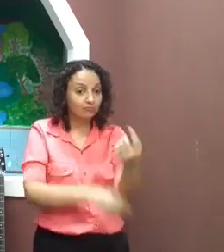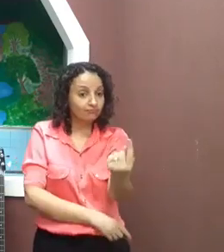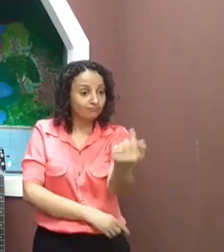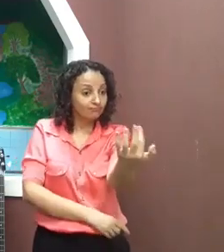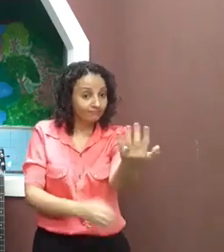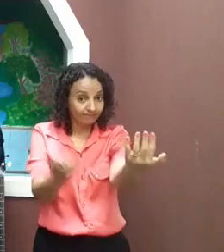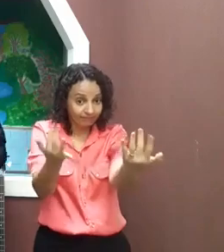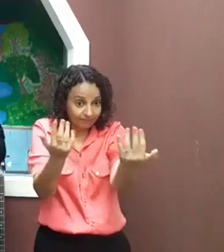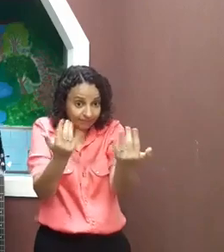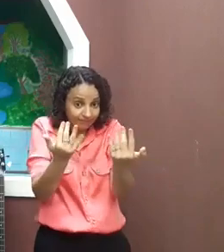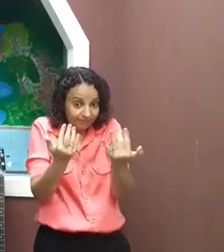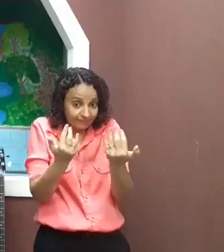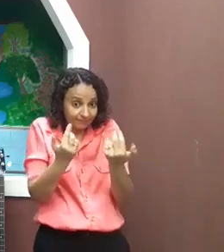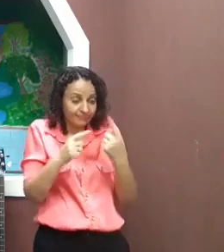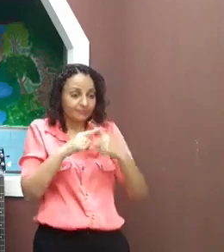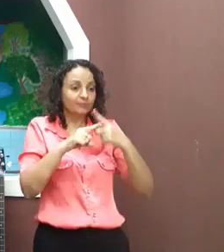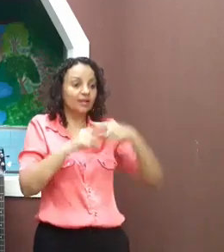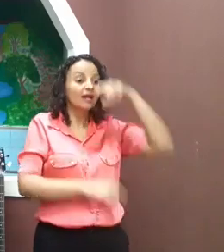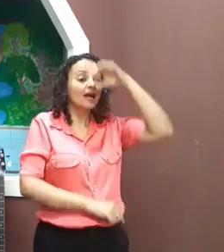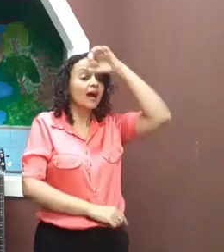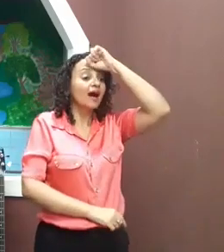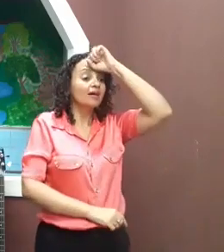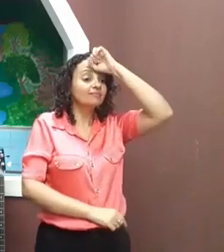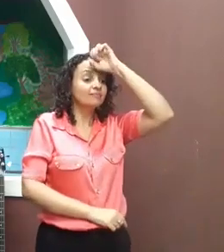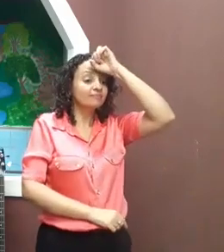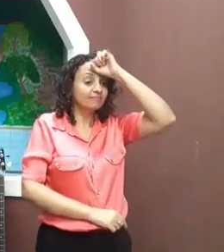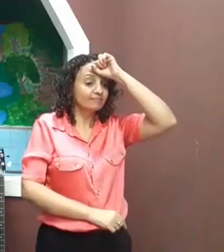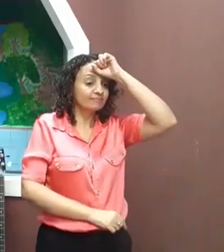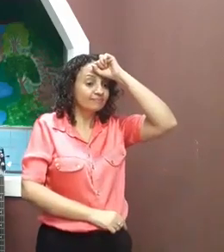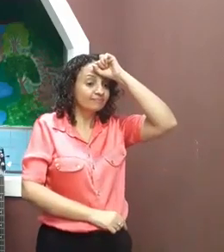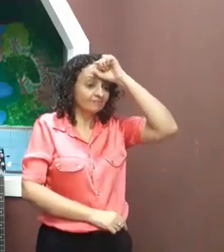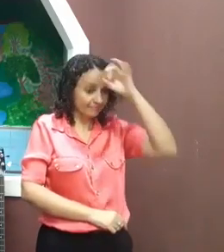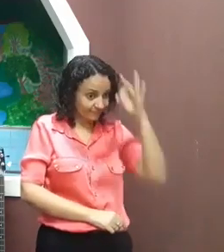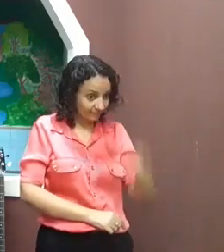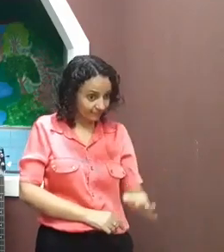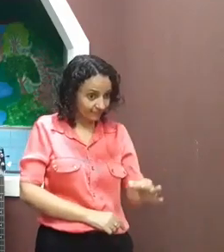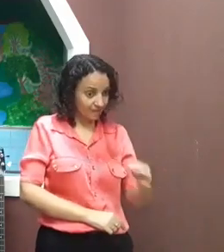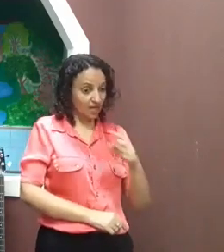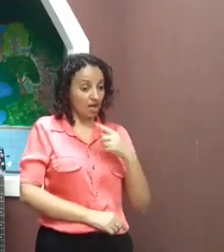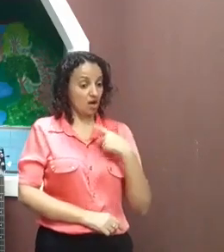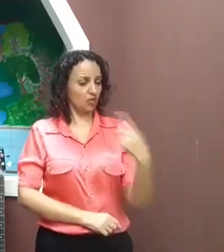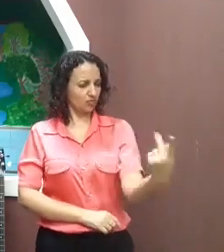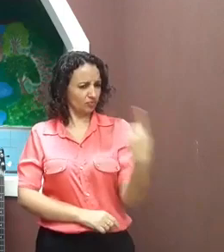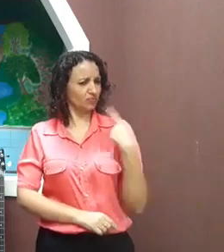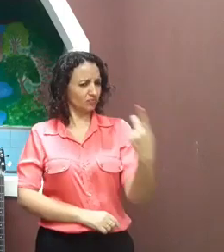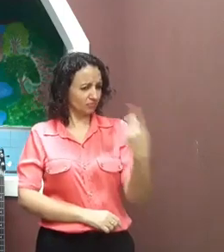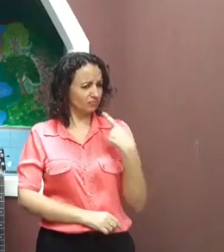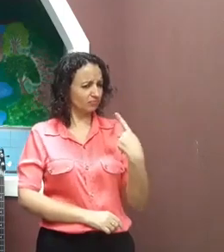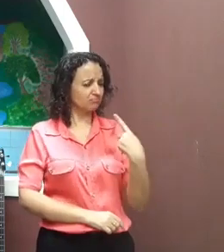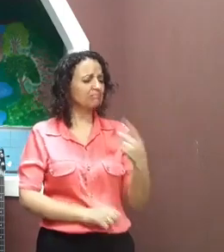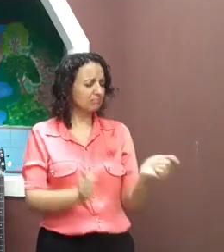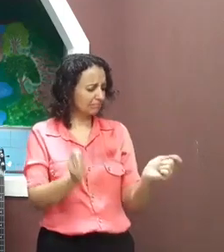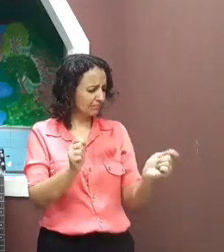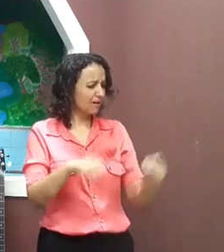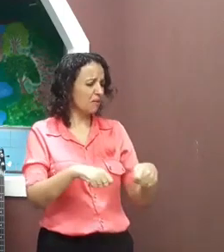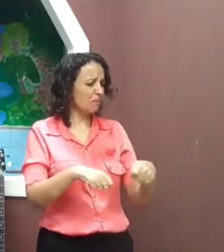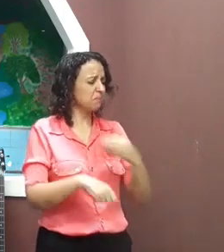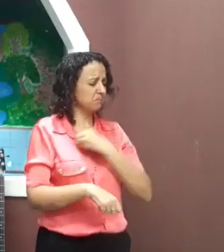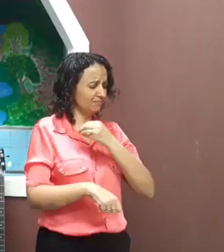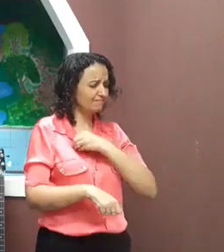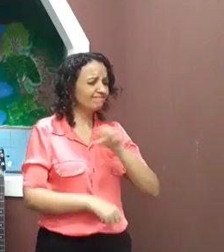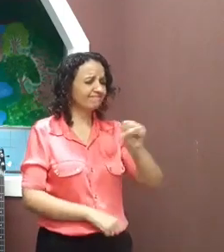circunstâncias apropriadas, você e eu somos capazes, de cometer qualquer pecado. O